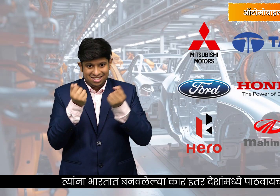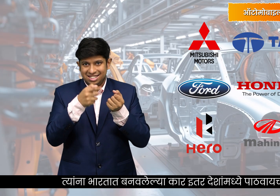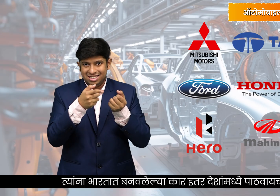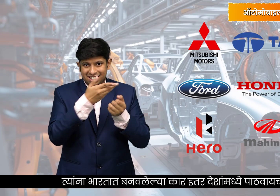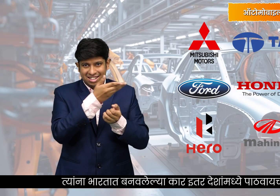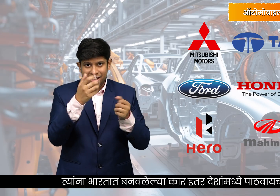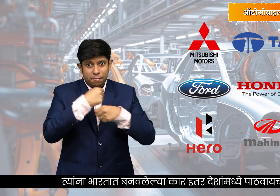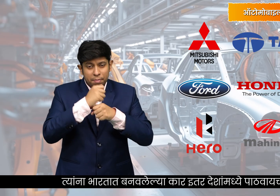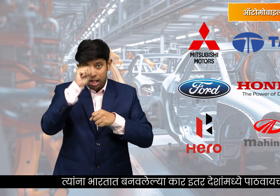होत्या.